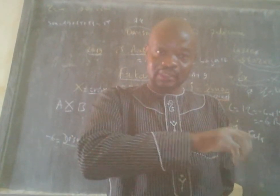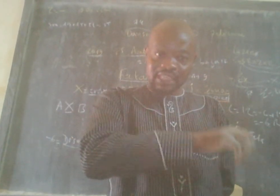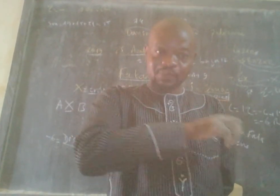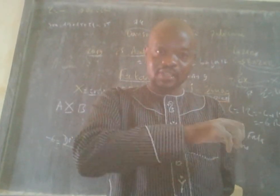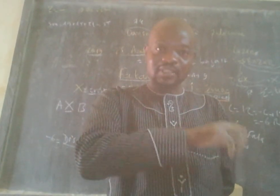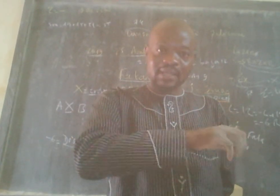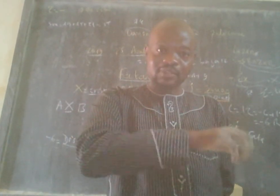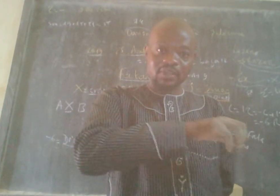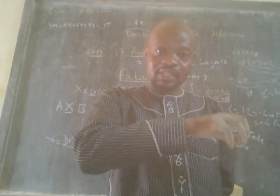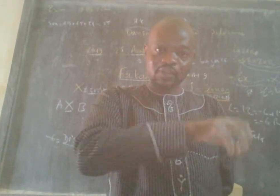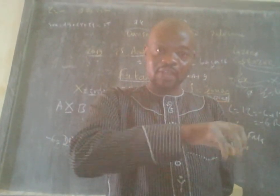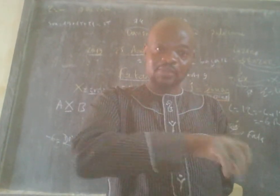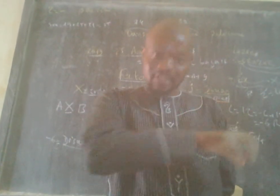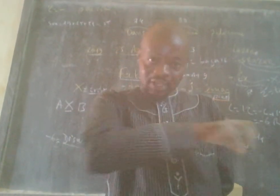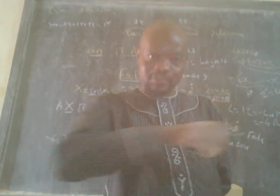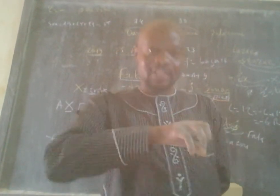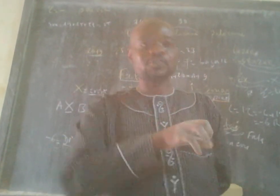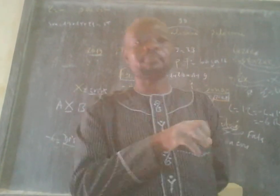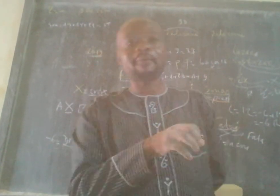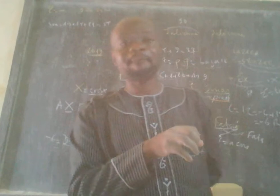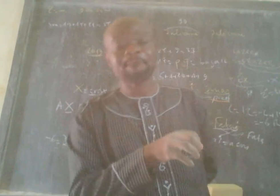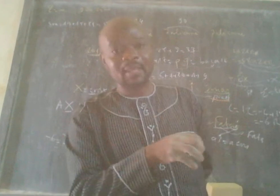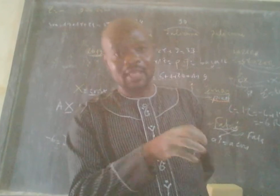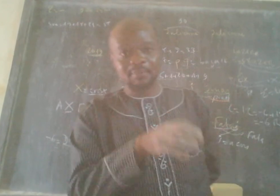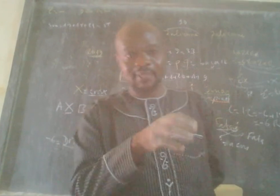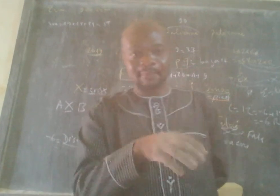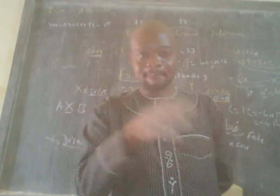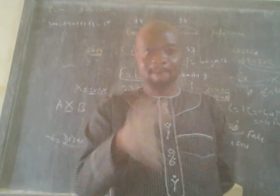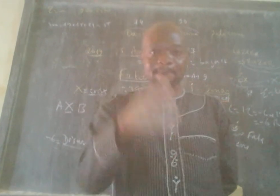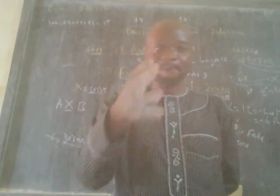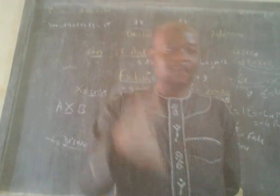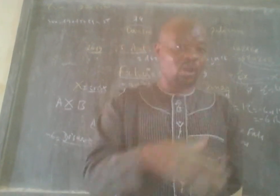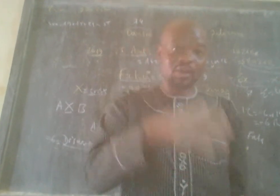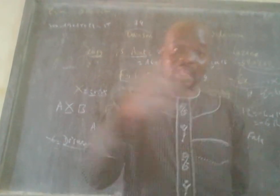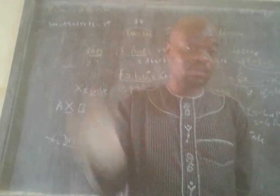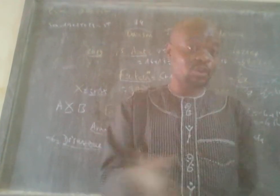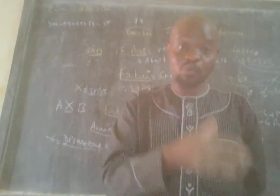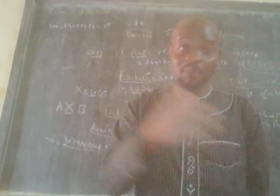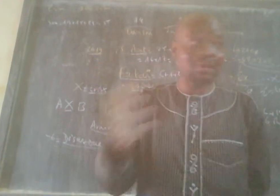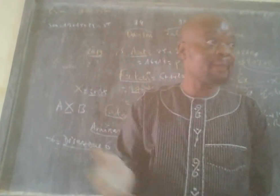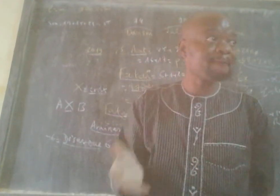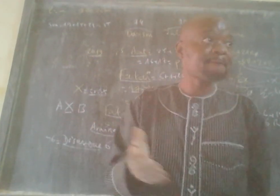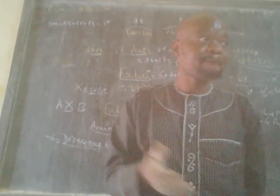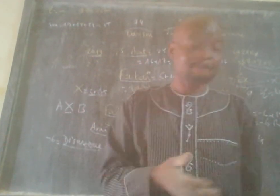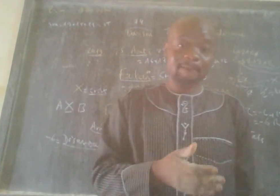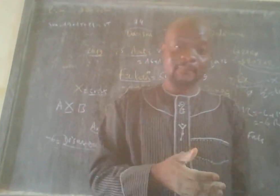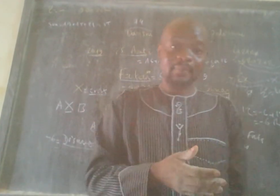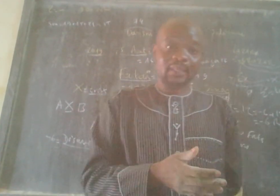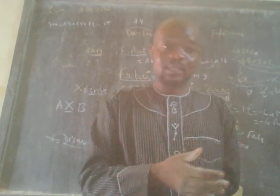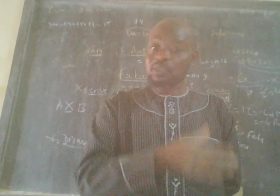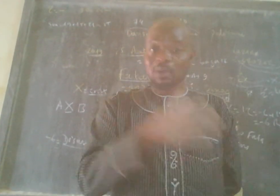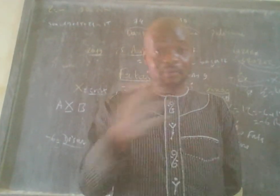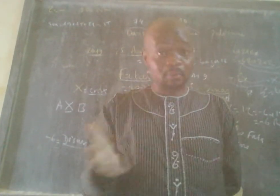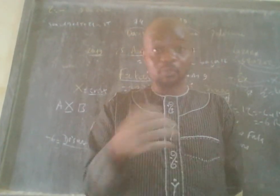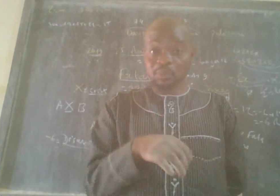cette nuisance là, c'est tout ce que la nuisance de l'église a de son pied. C'est comme ça. Or, David ne voit pas. Tu vois,